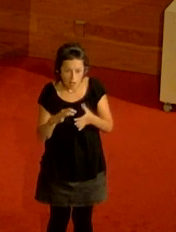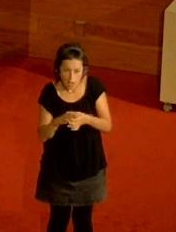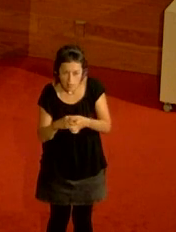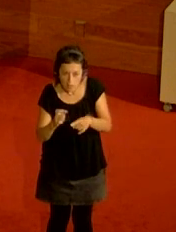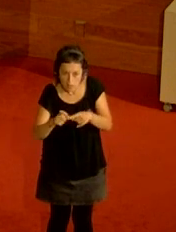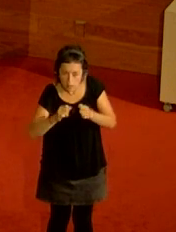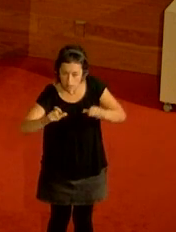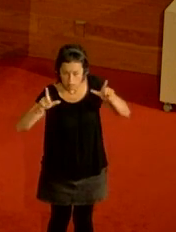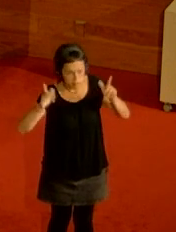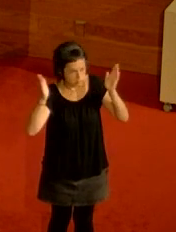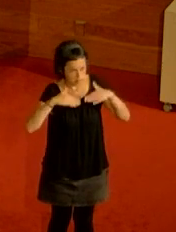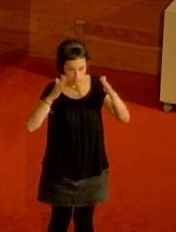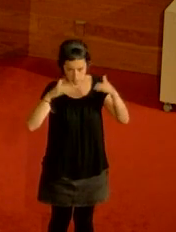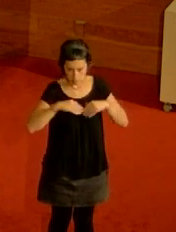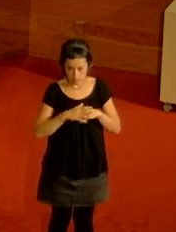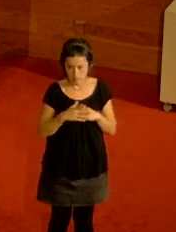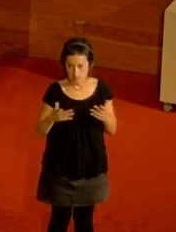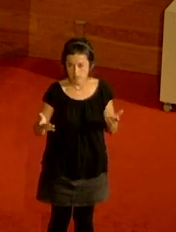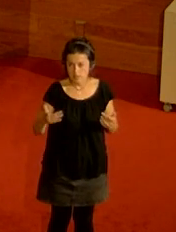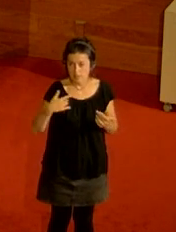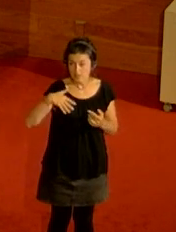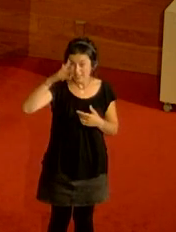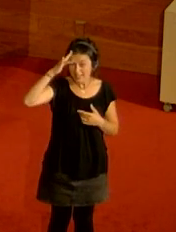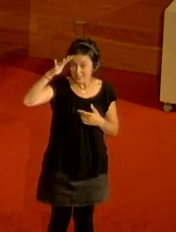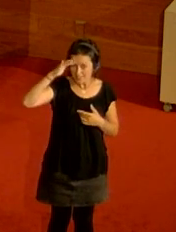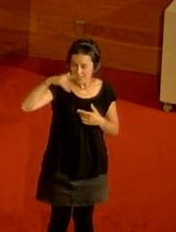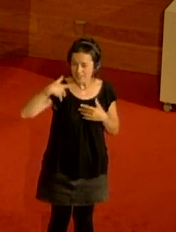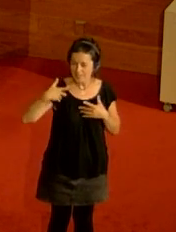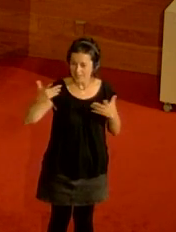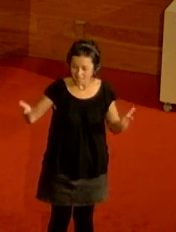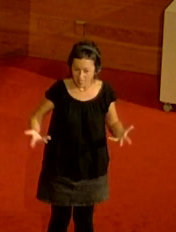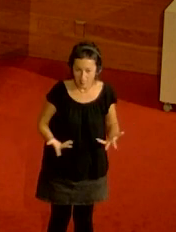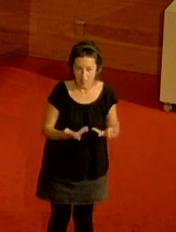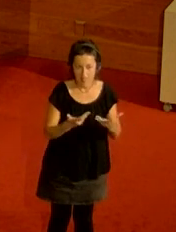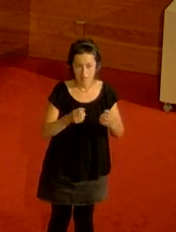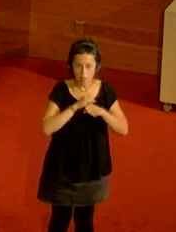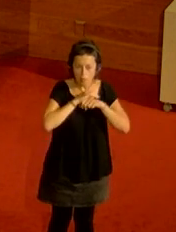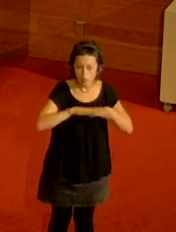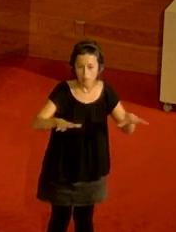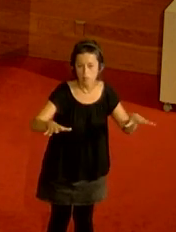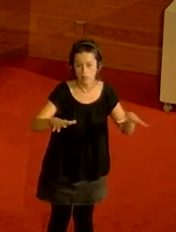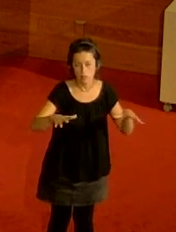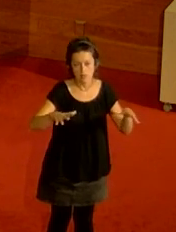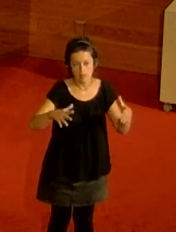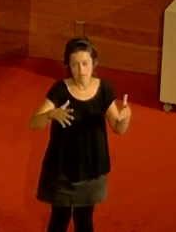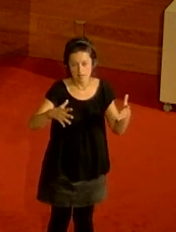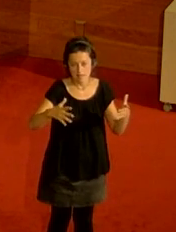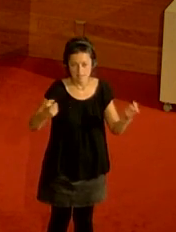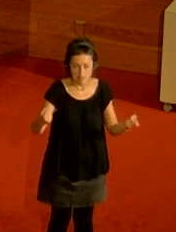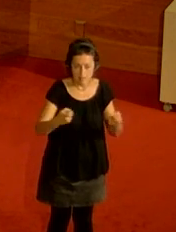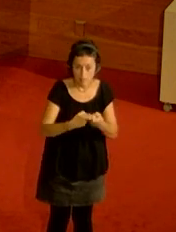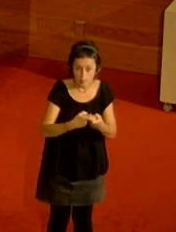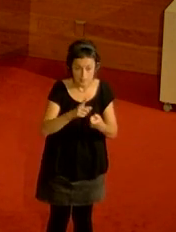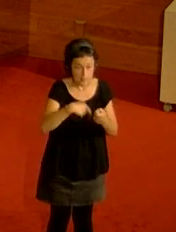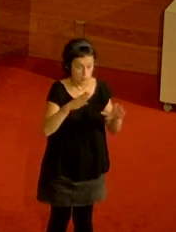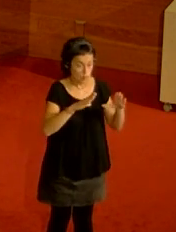esa esos imaginarios que fomentaban esa rivalidad entre mujeres son rotos con el feminismo eh con la